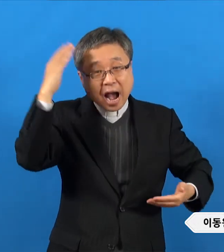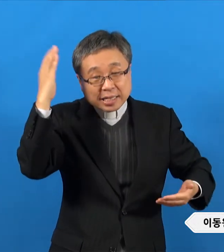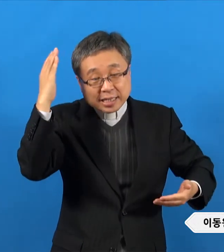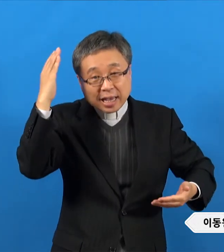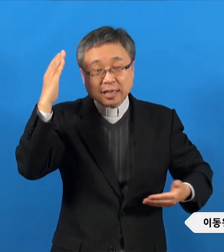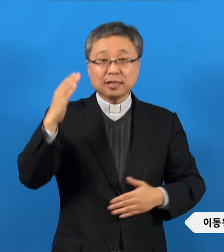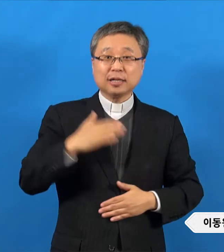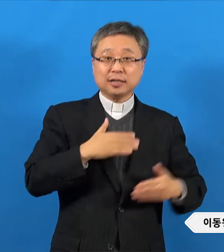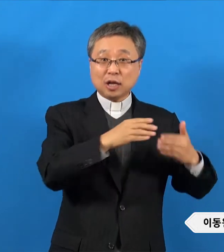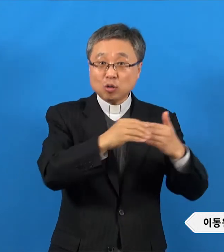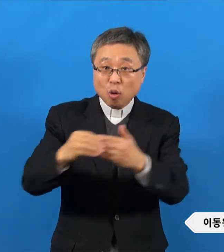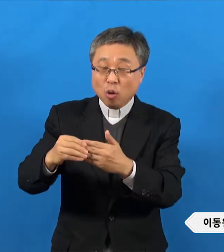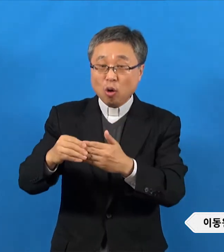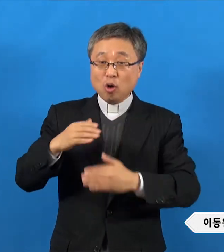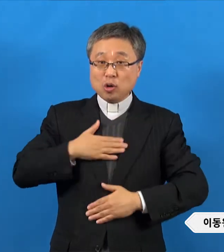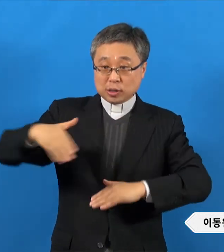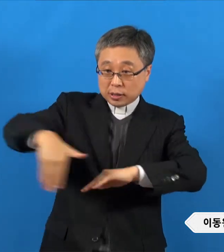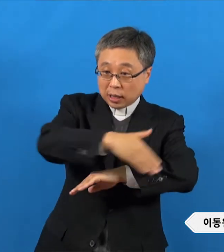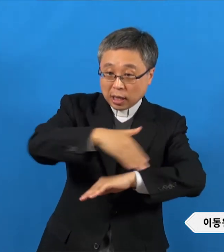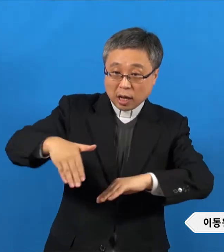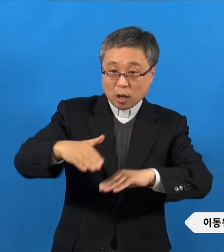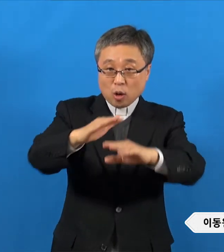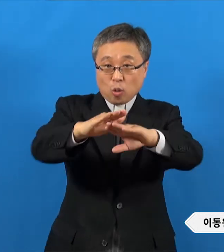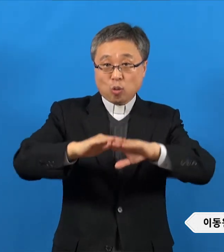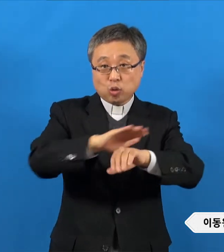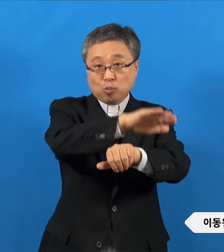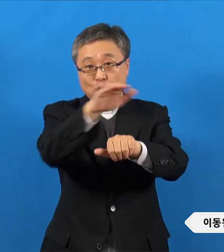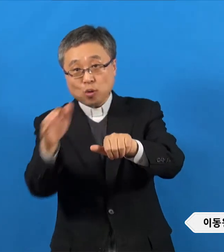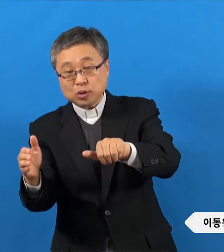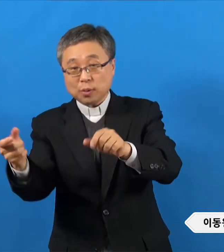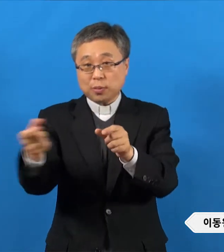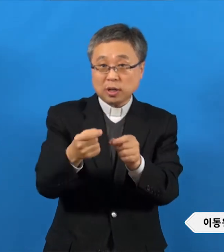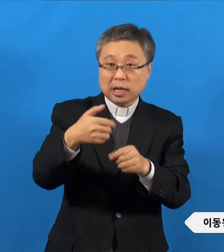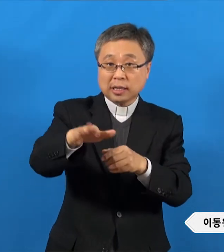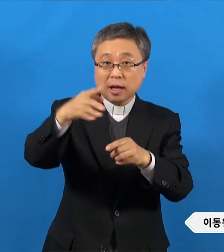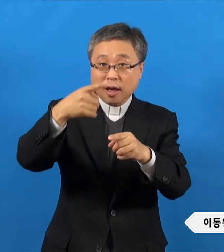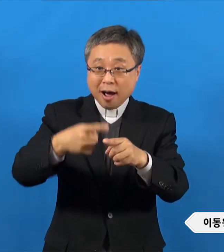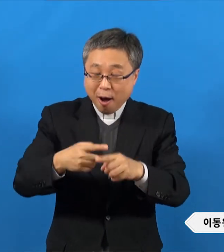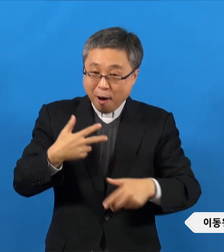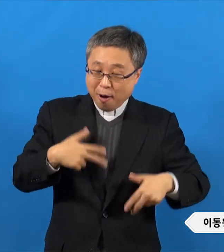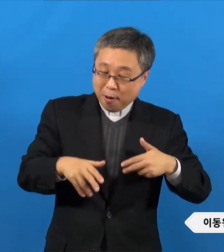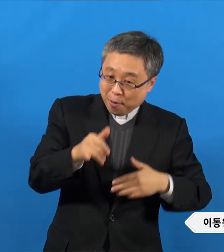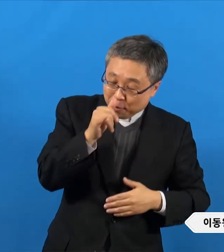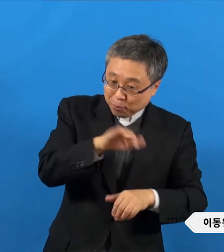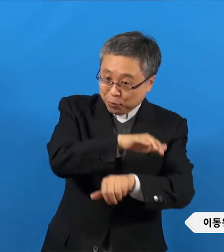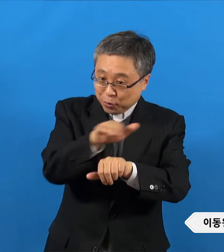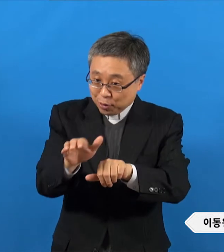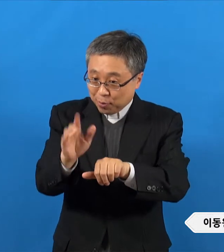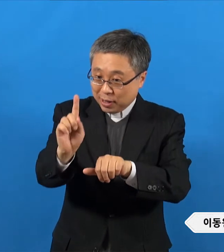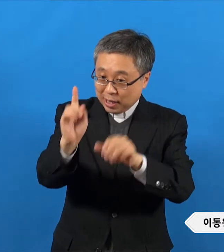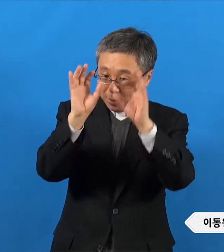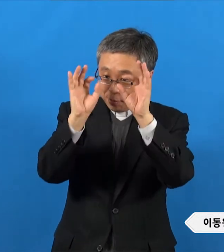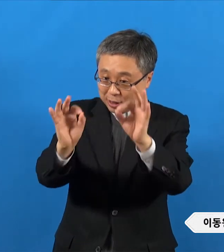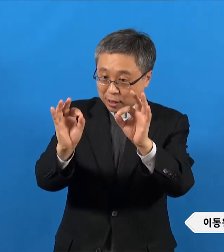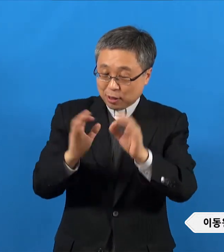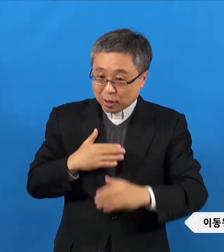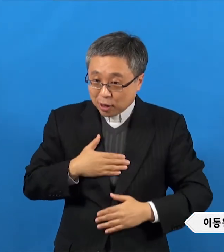동산을 산책하다가 공동묘지 옆을 지나가다가 흥미로운 무덤 하나를 발견했습니다. 그 무덤에 세워진 비문이